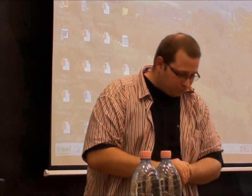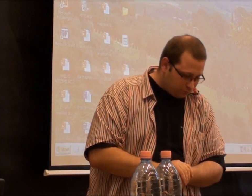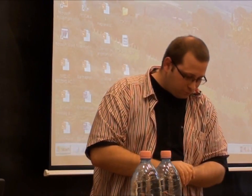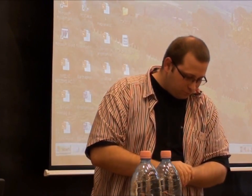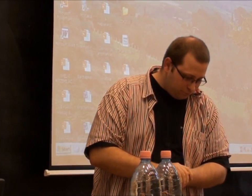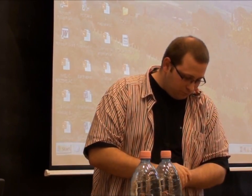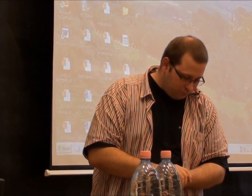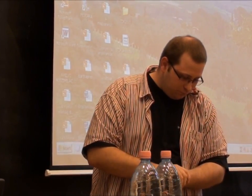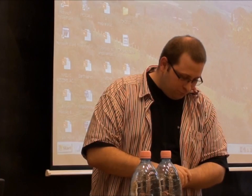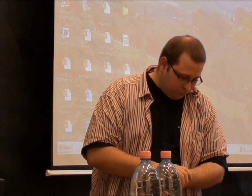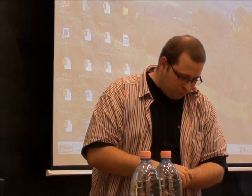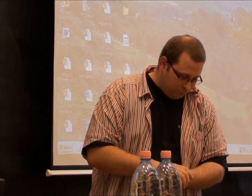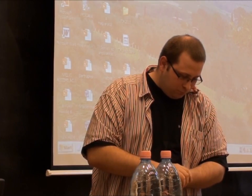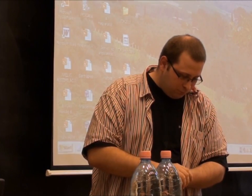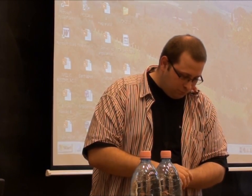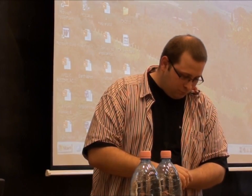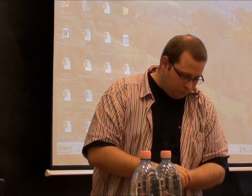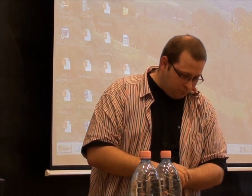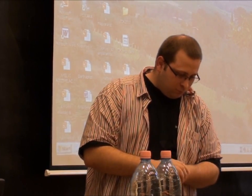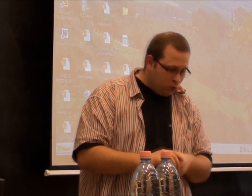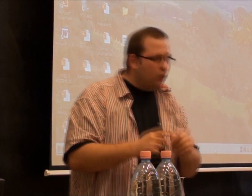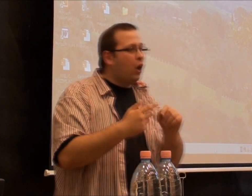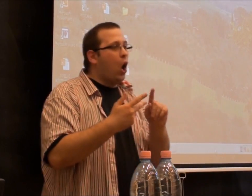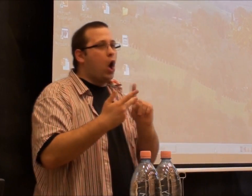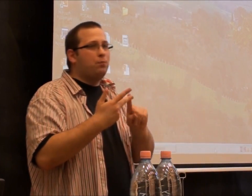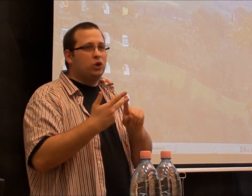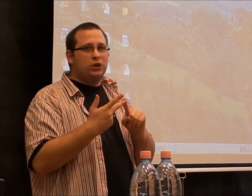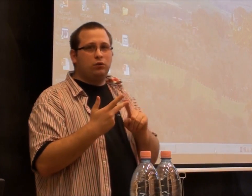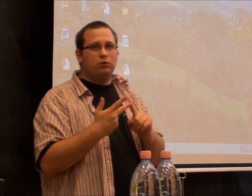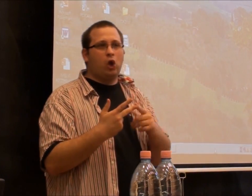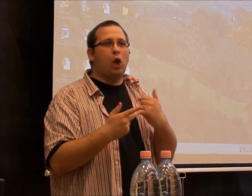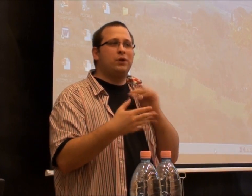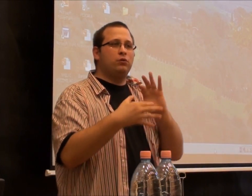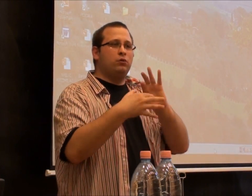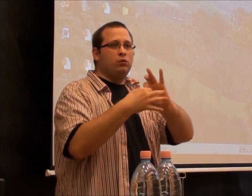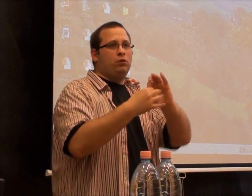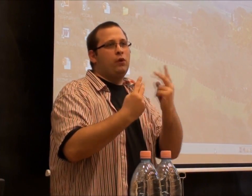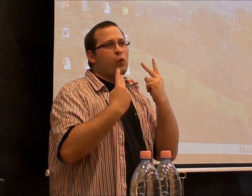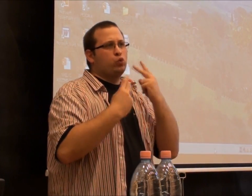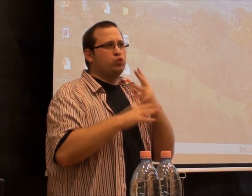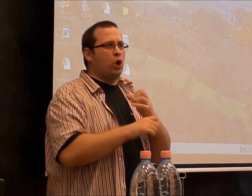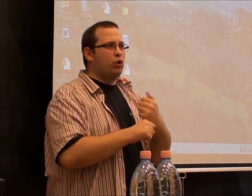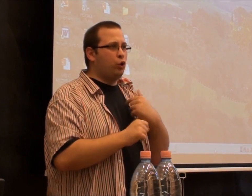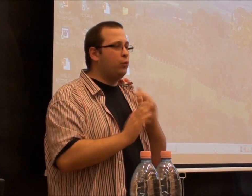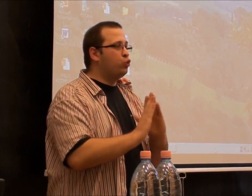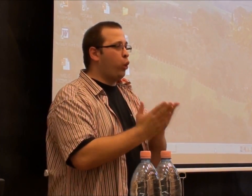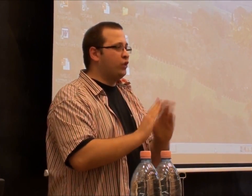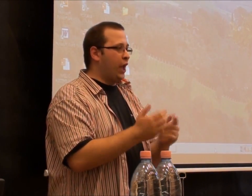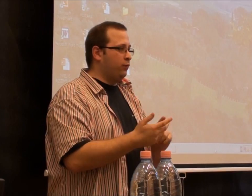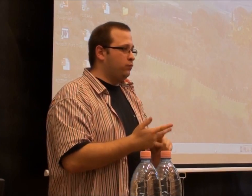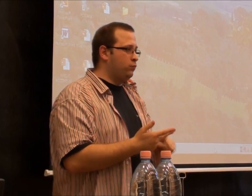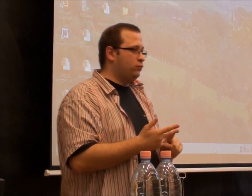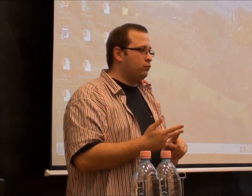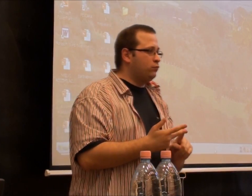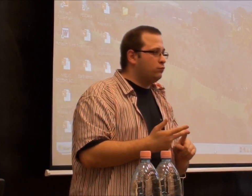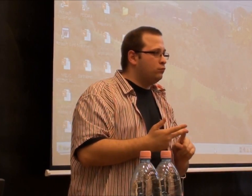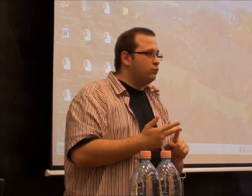sok változás történt. Harmadik, ami ez még fontosnak tartalmat